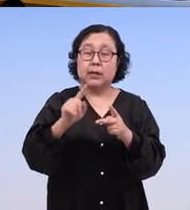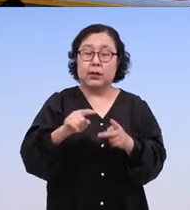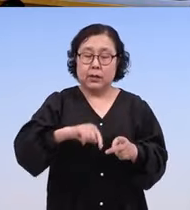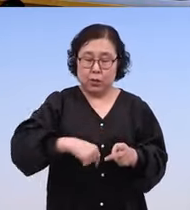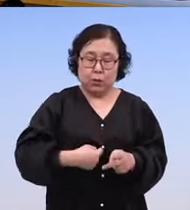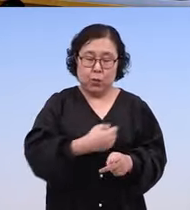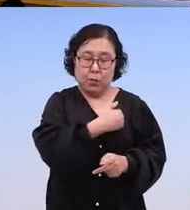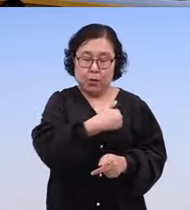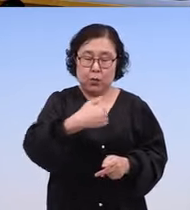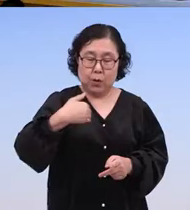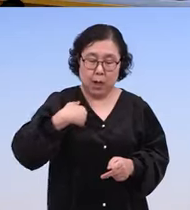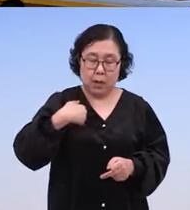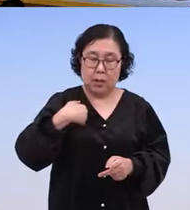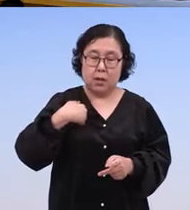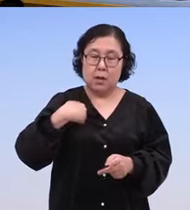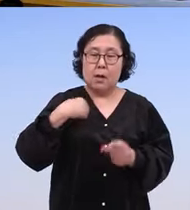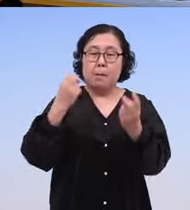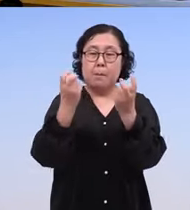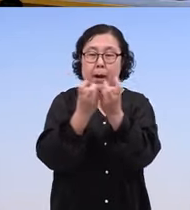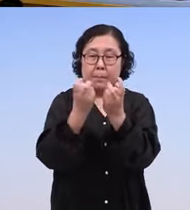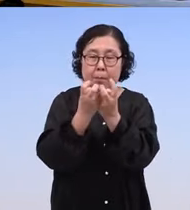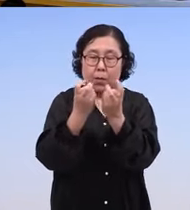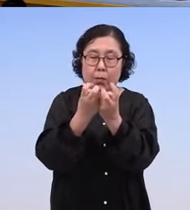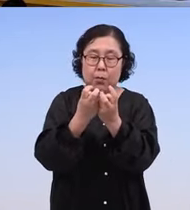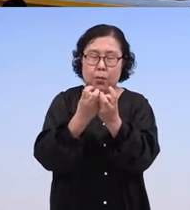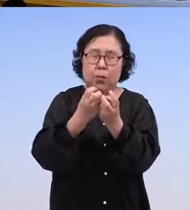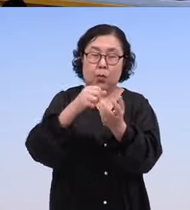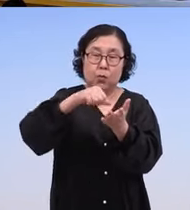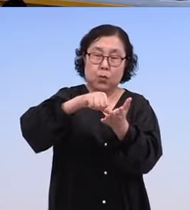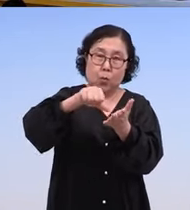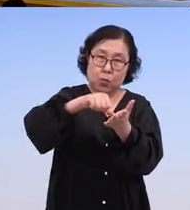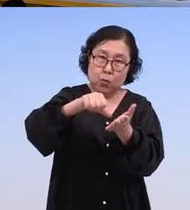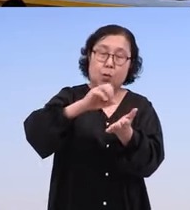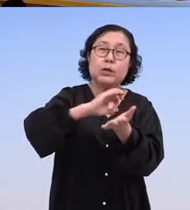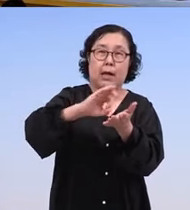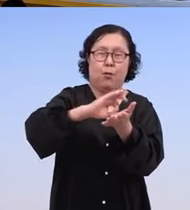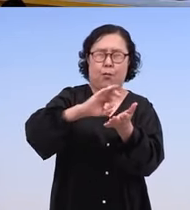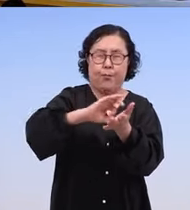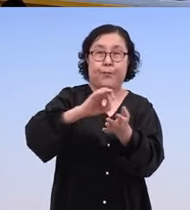한다고요? 자족을 배우는 도구로 삼는다는 거예요.